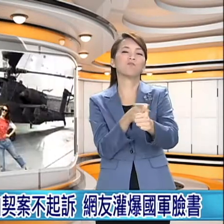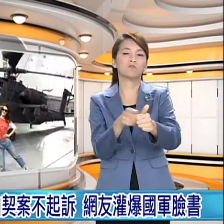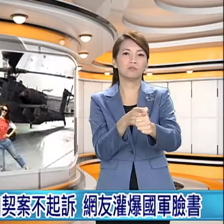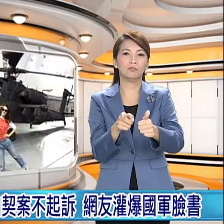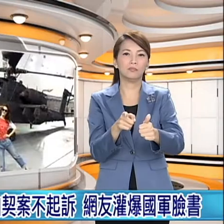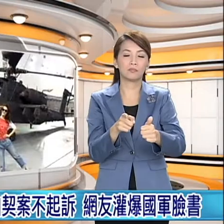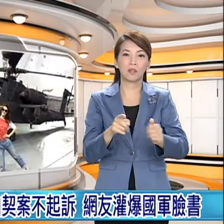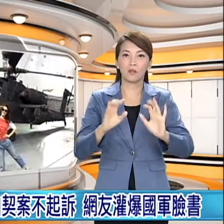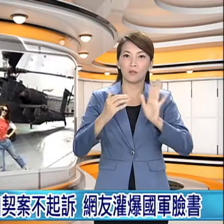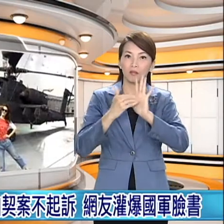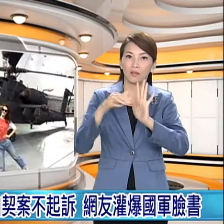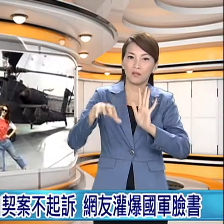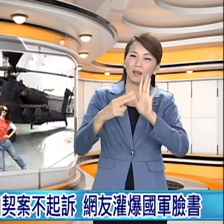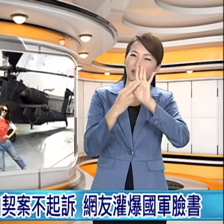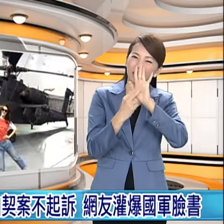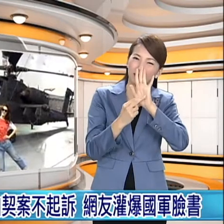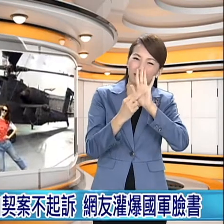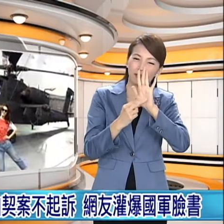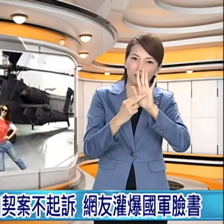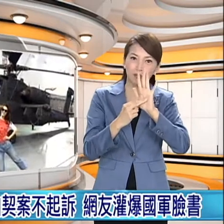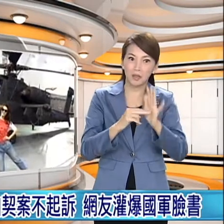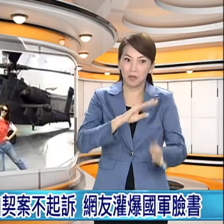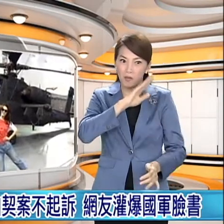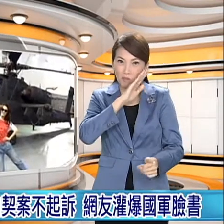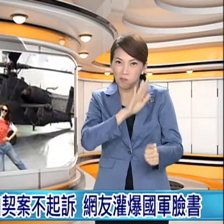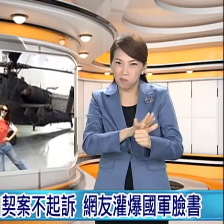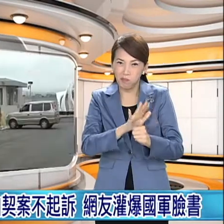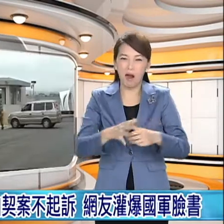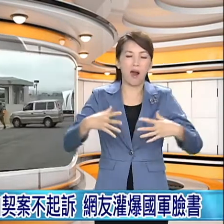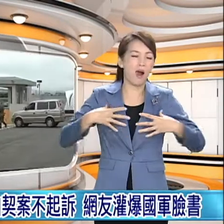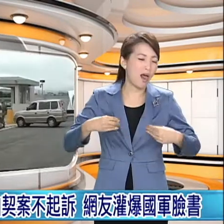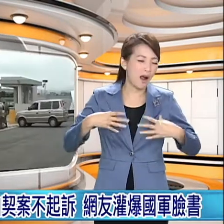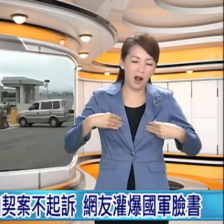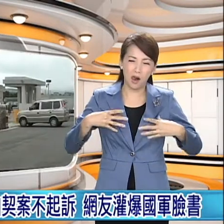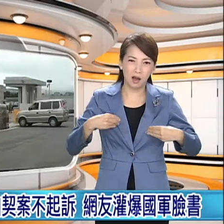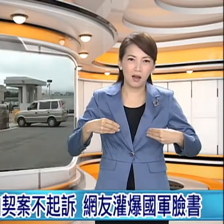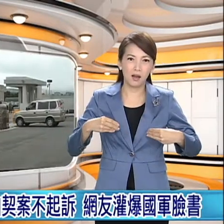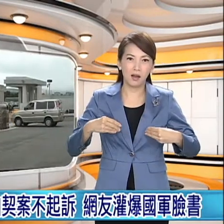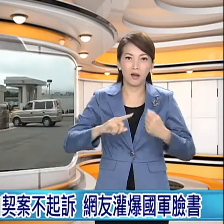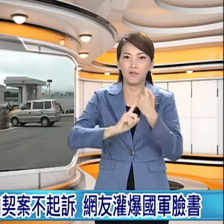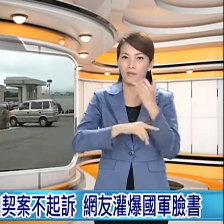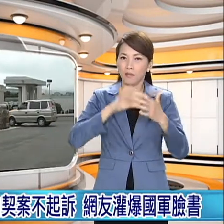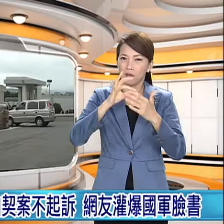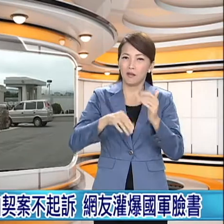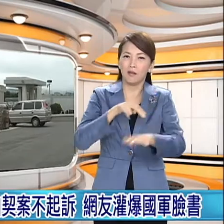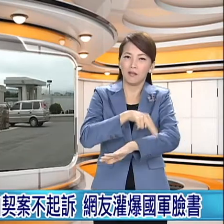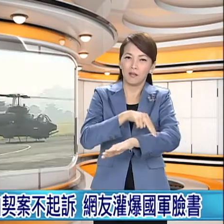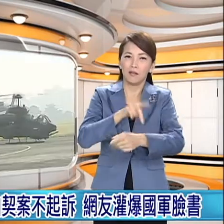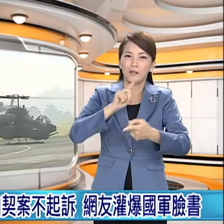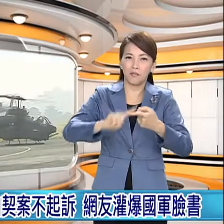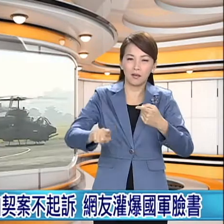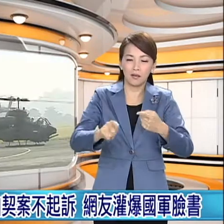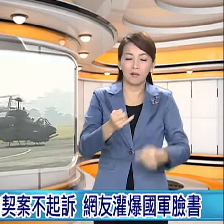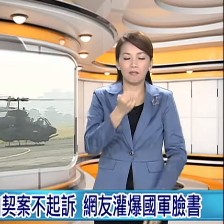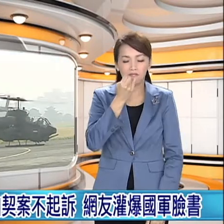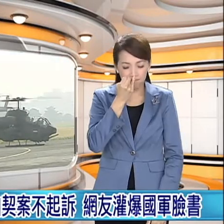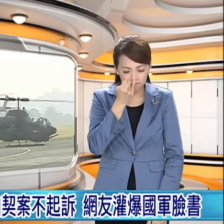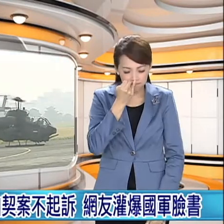版，国防部强调绝对没有袒护，也会对相关的法律来进行检